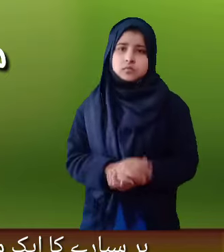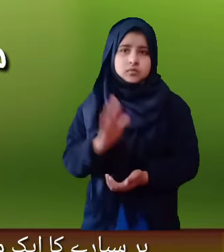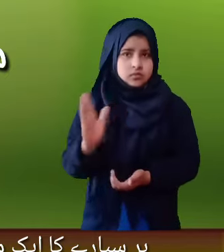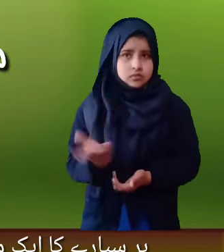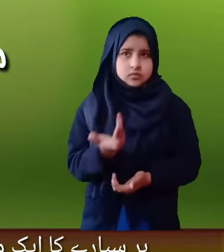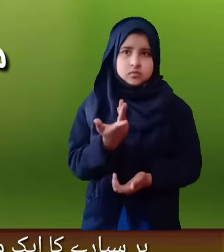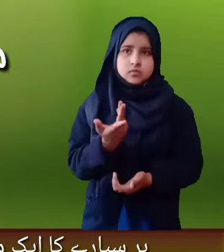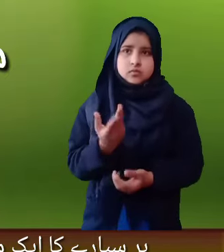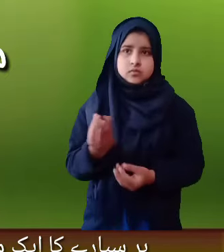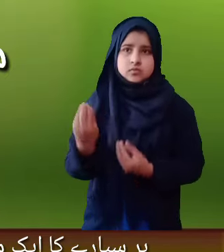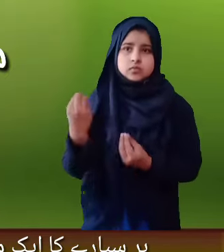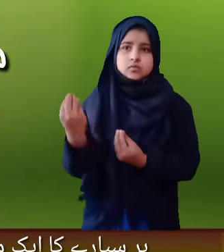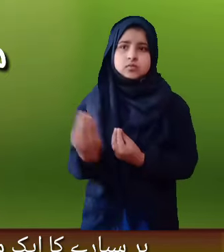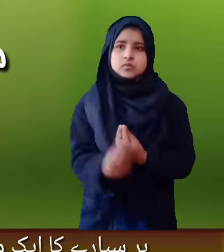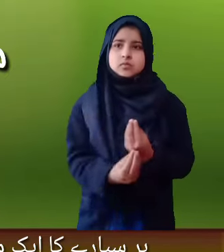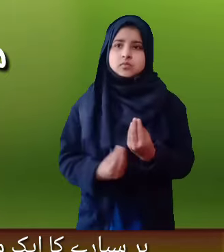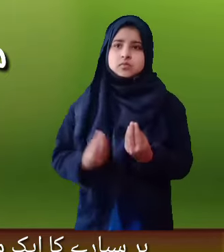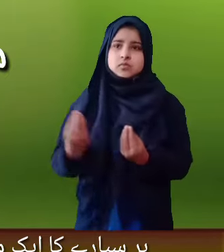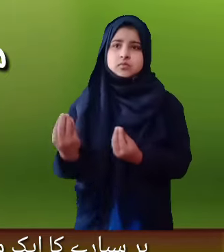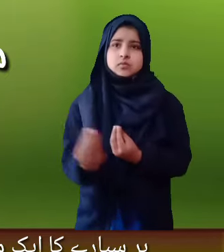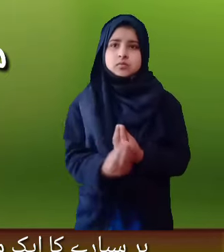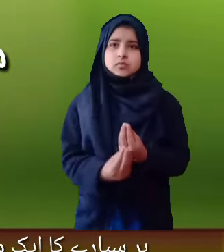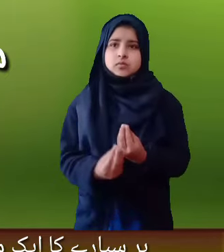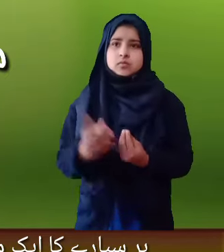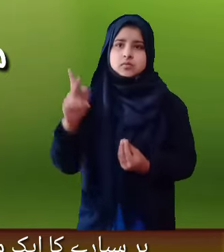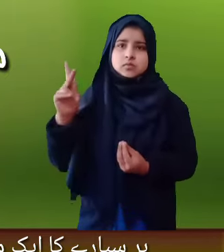हर सियारे का